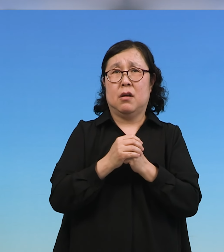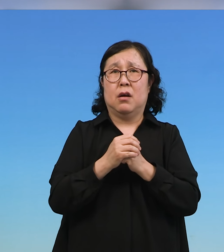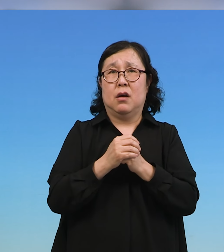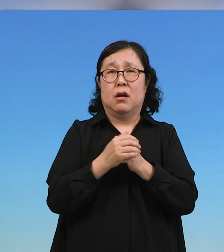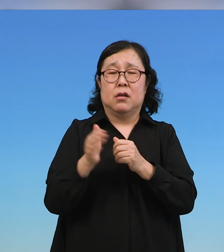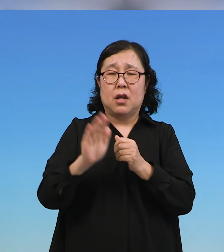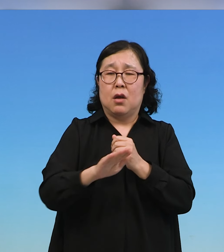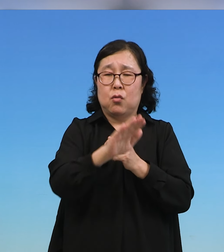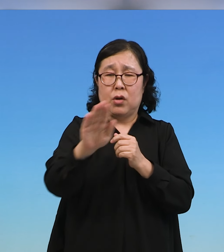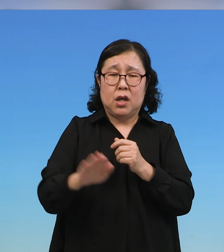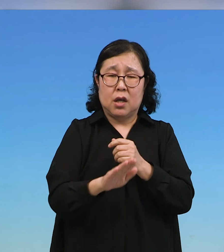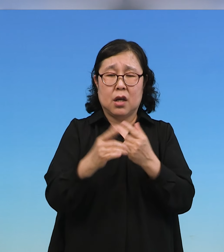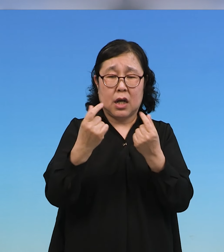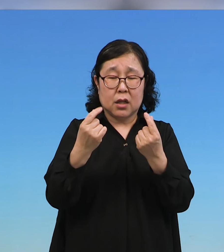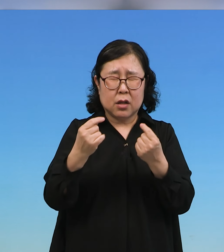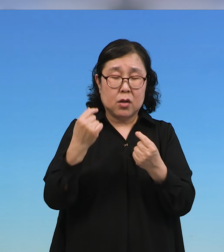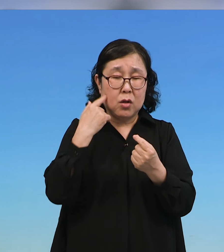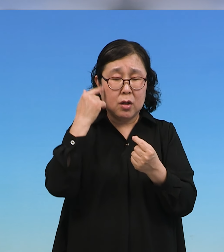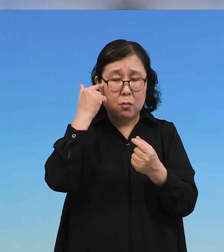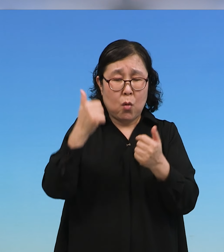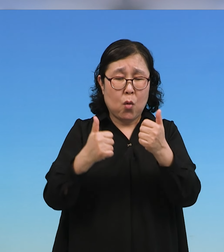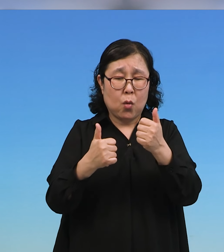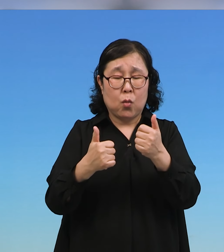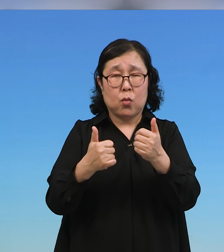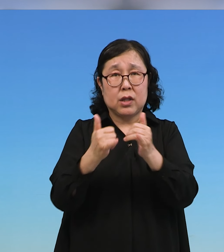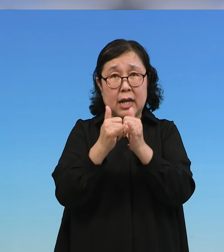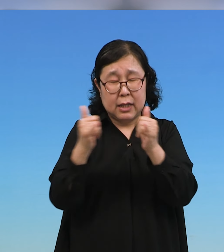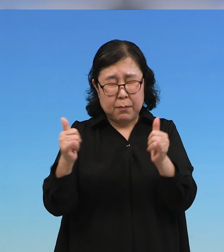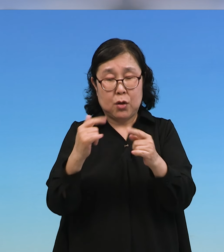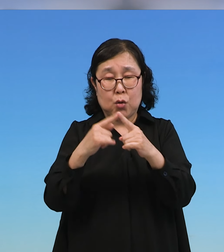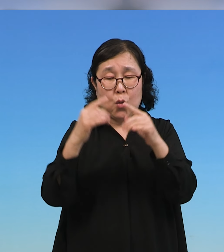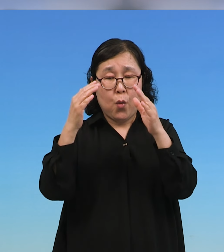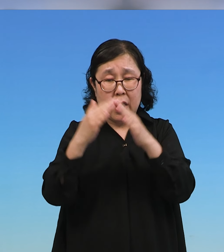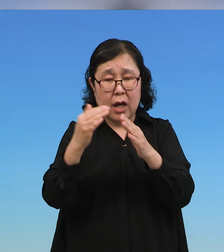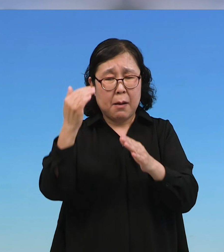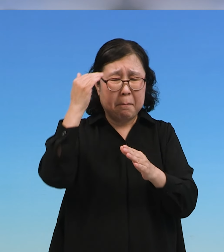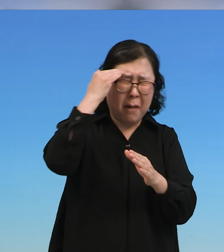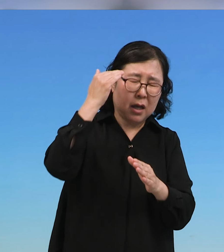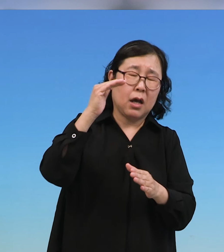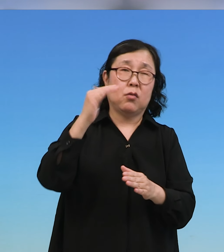방해가 된대요. 이거 어떻게 해야 되는 겁니까?